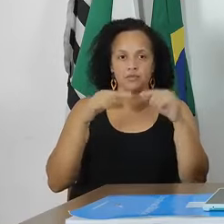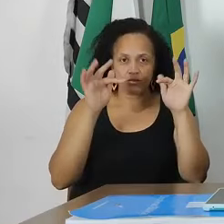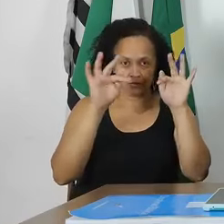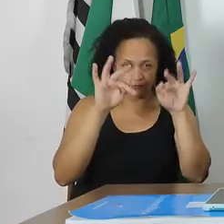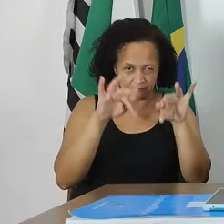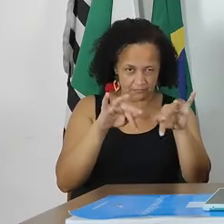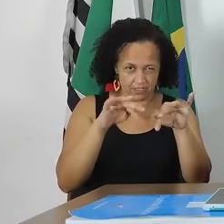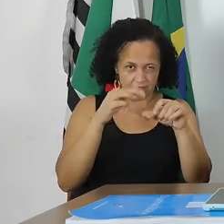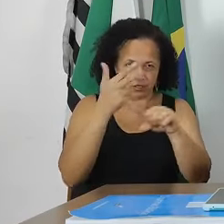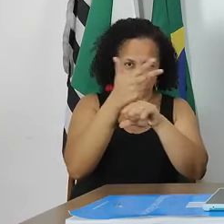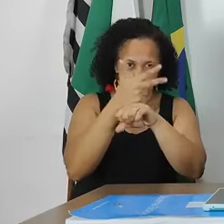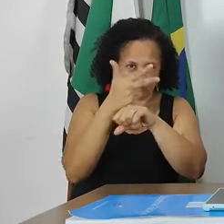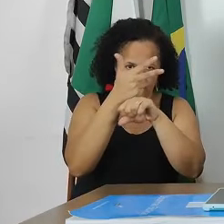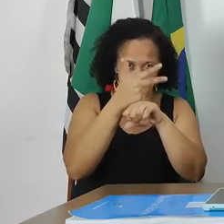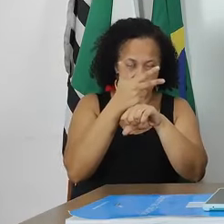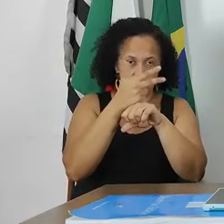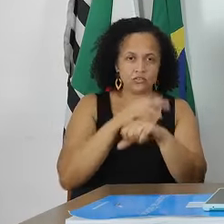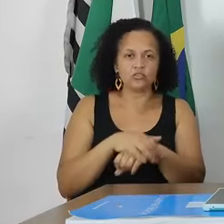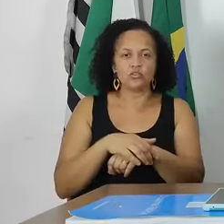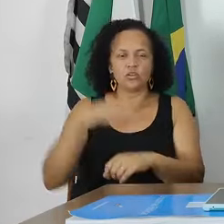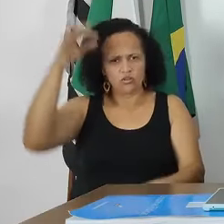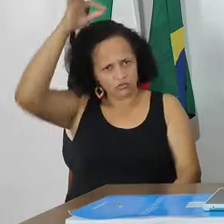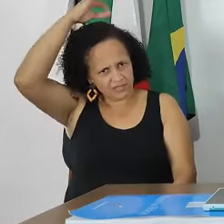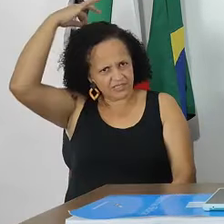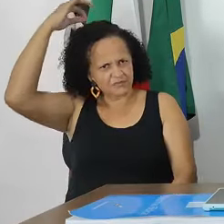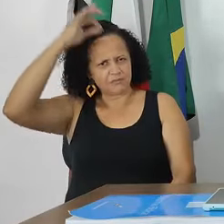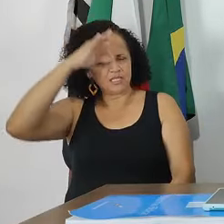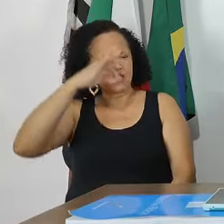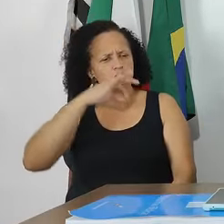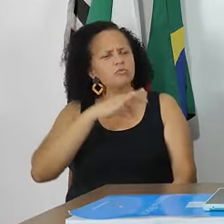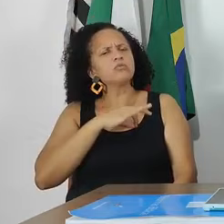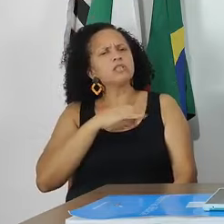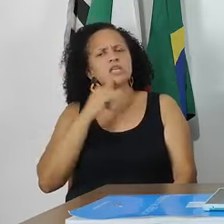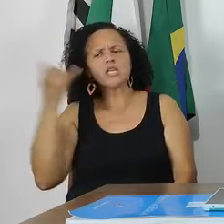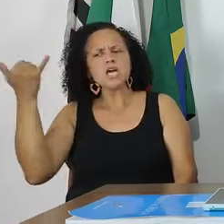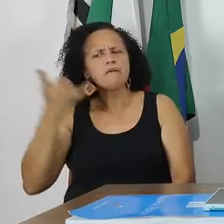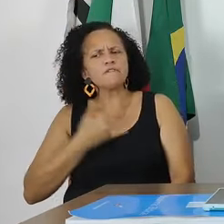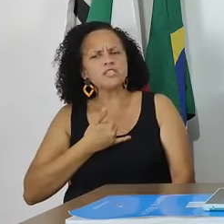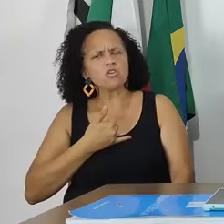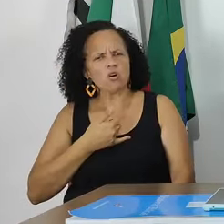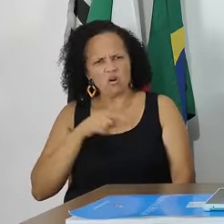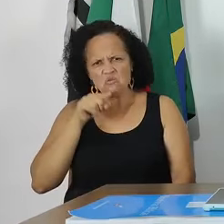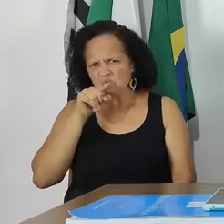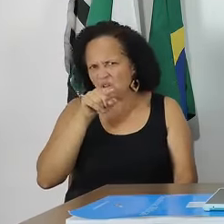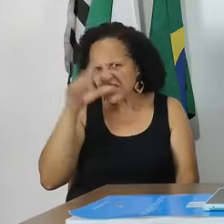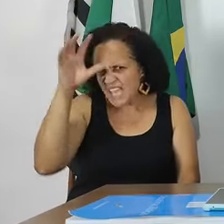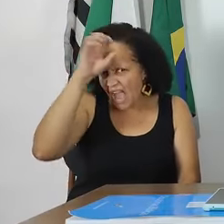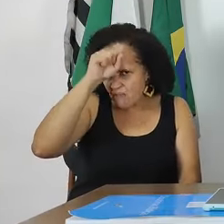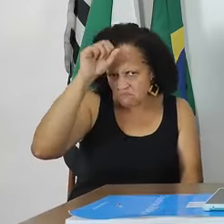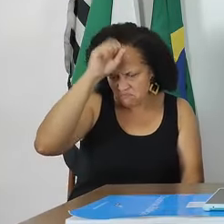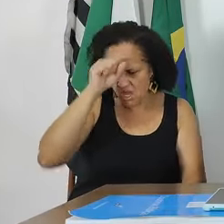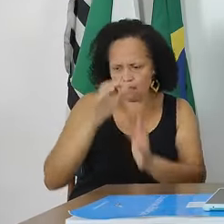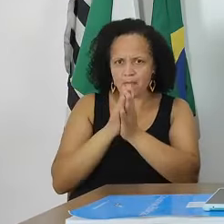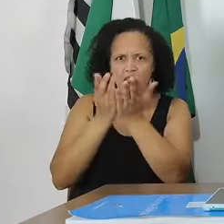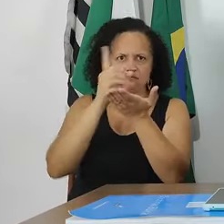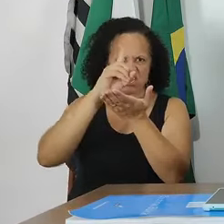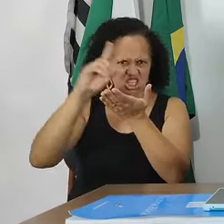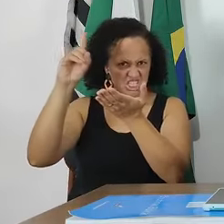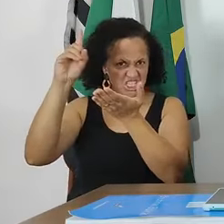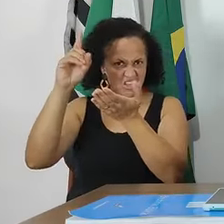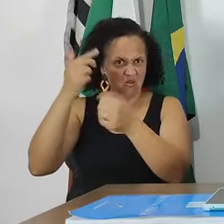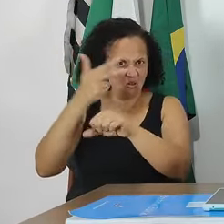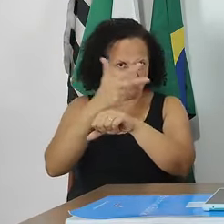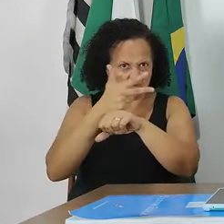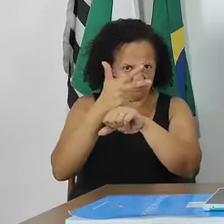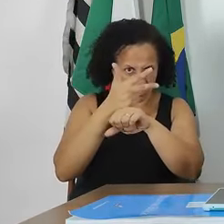Espírito Santo falou, filha, é isso que eu te ensino na palavra? Não é isso que eu te ensino na palavra. Aí na hora,